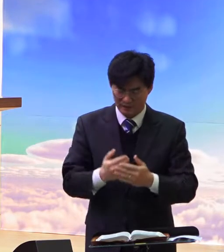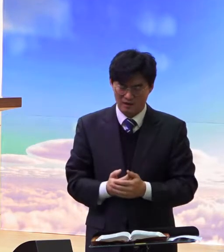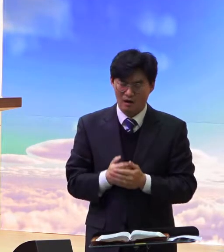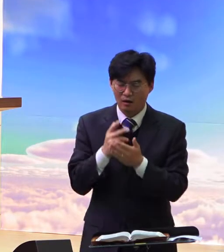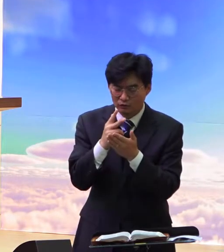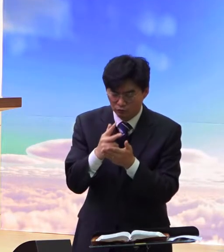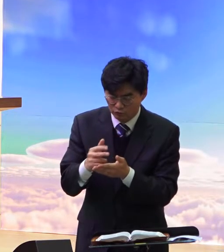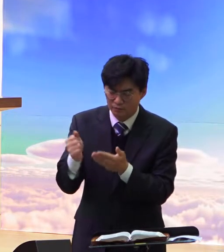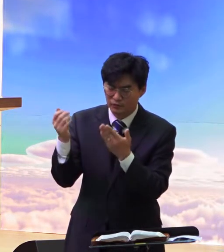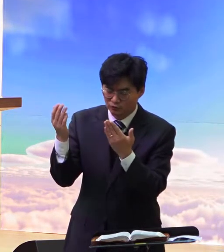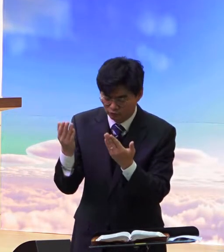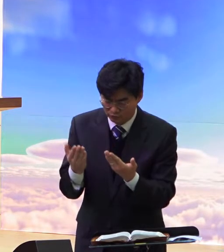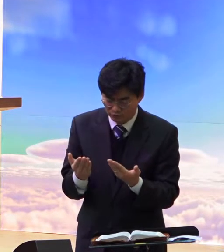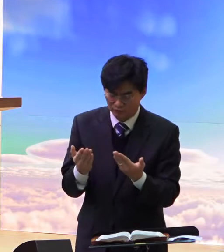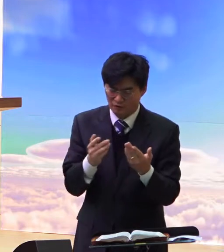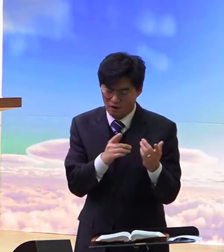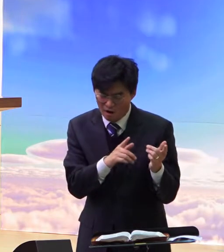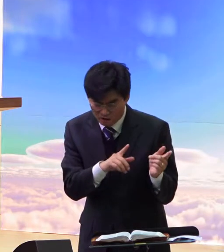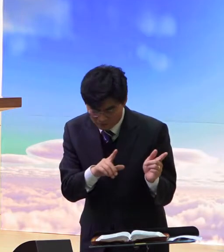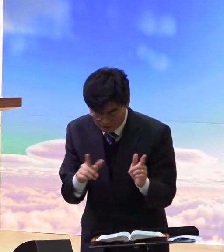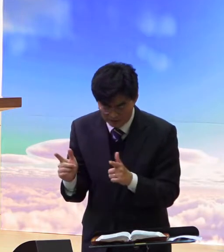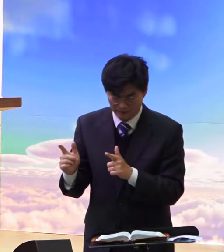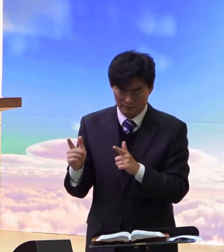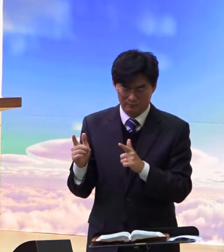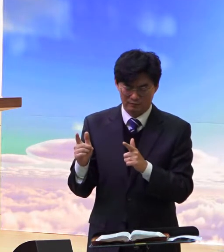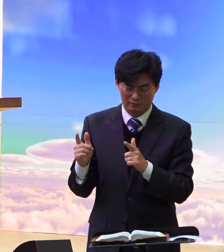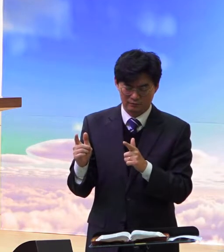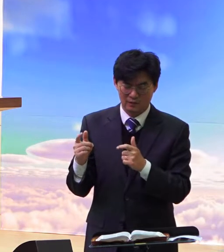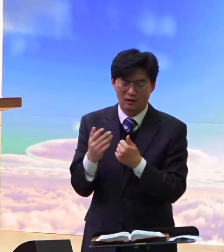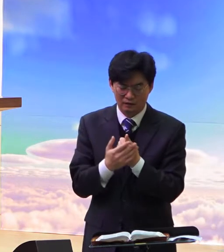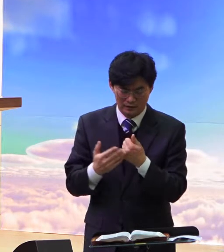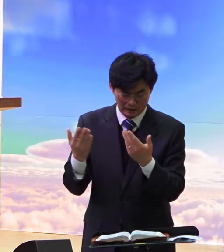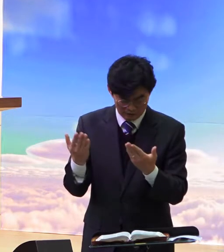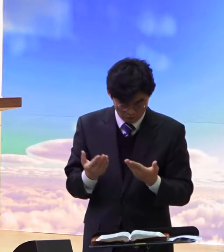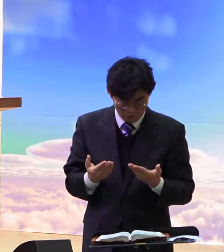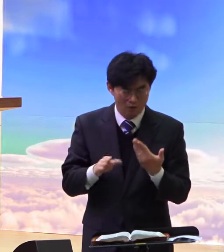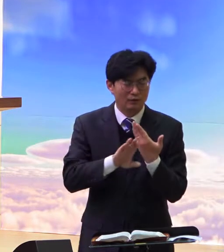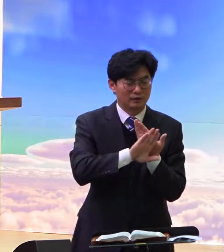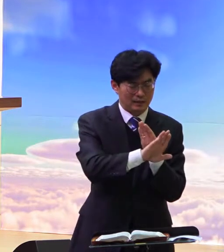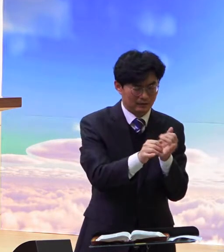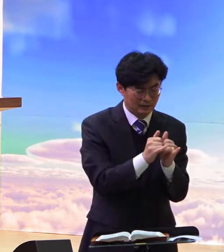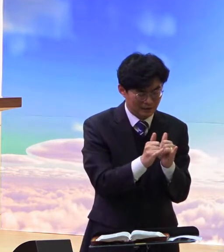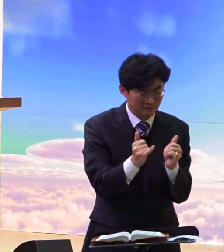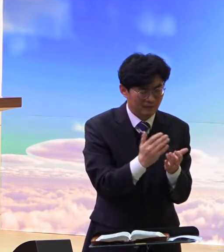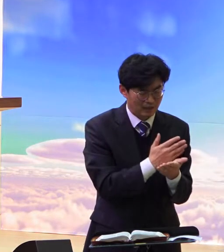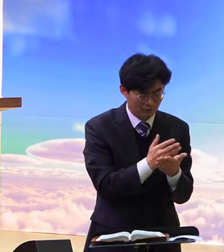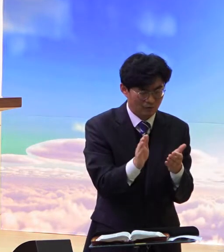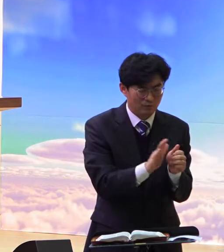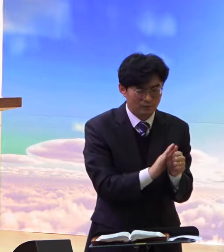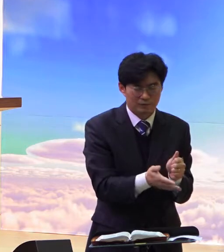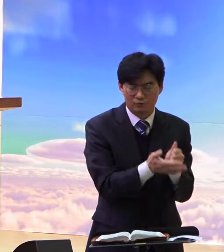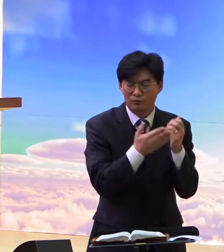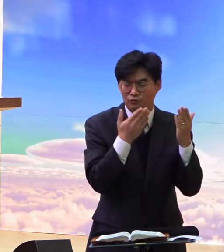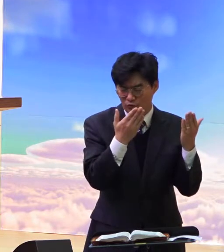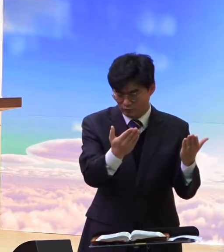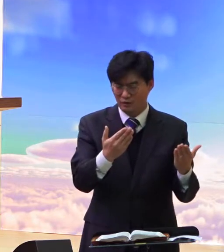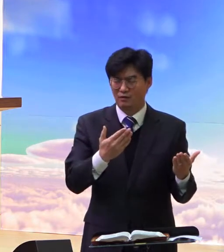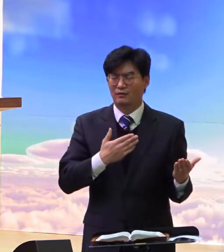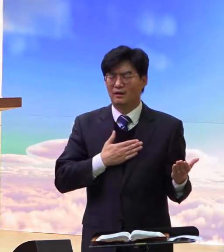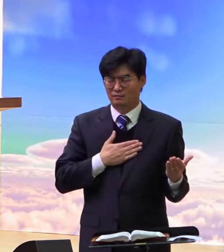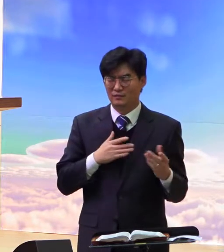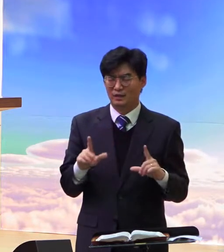주신 많은 결실을 통하여서 베풀 수 있는 삶으로 인도하여 주시니 감사드립니다. 아버지